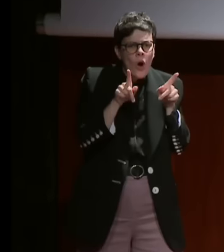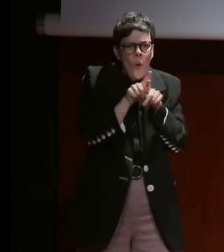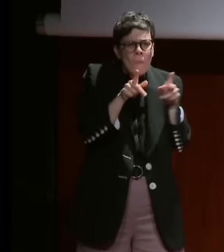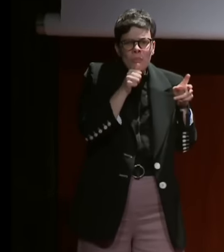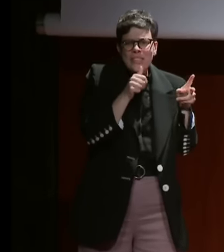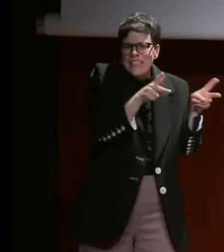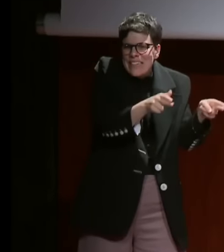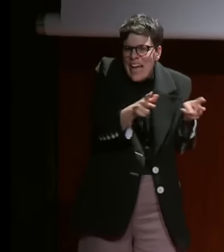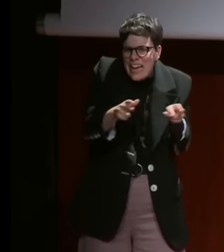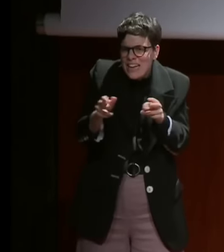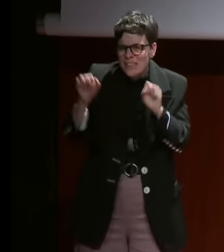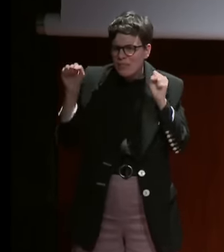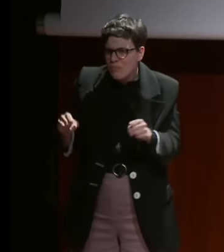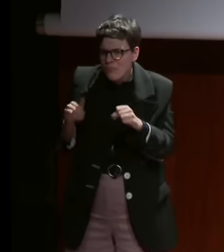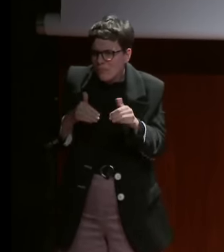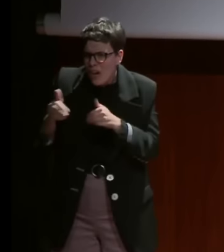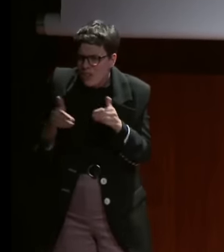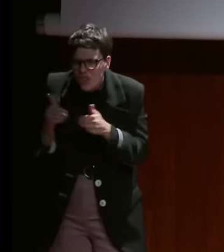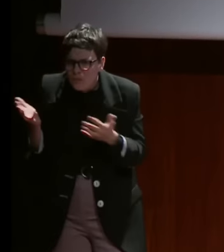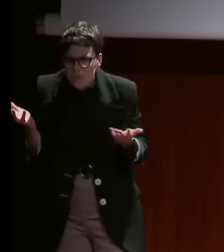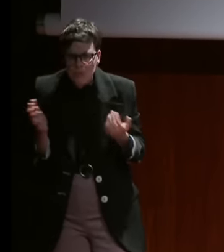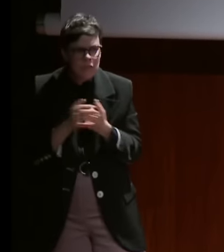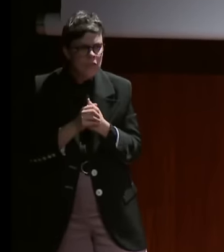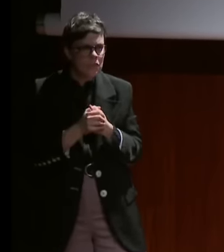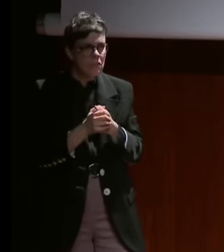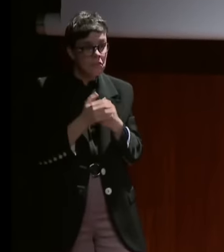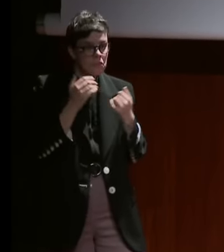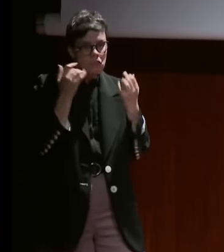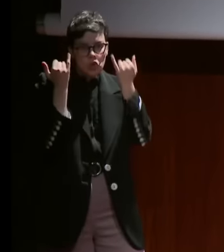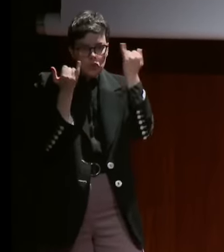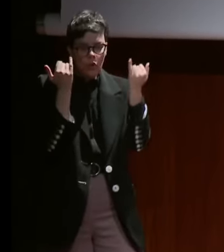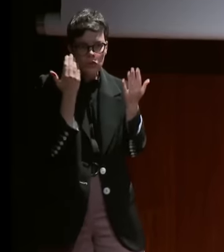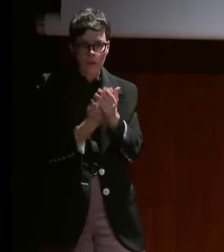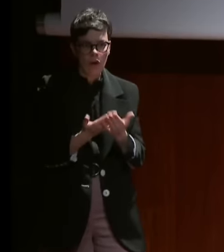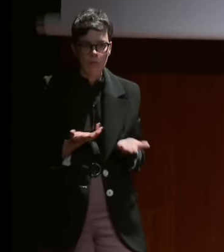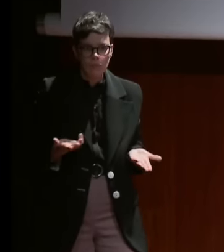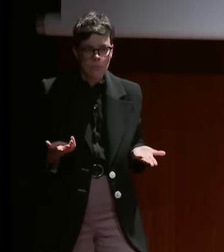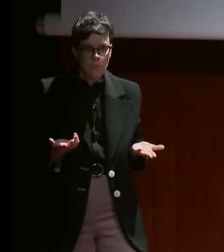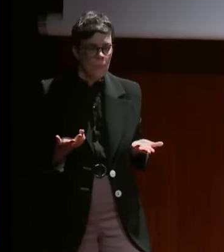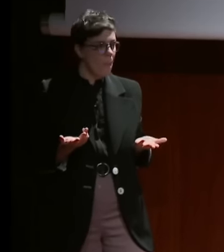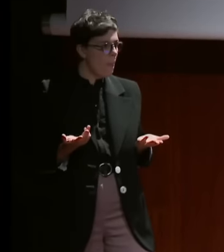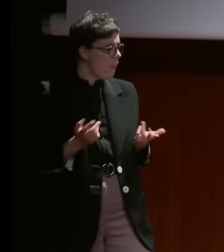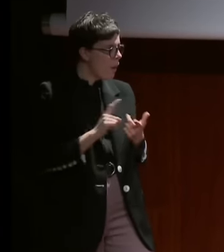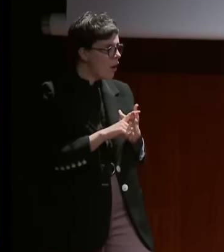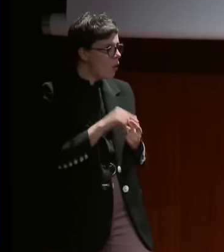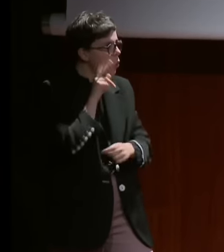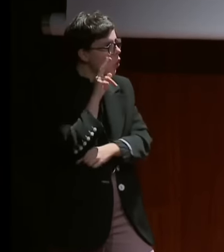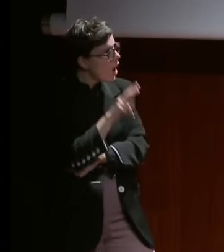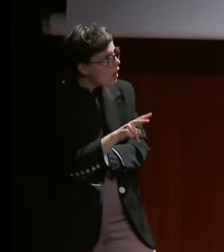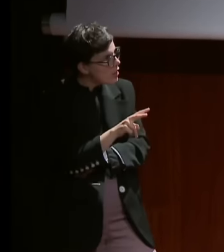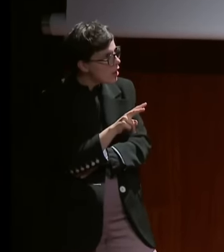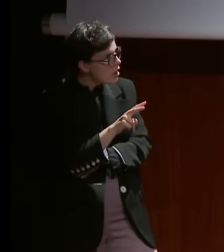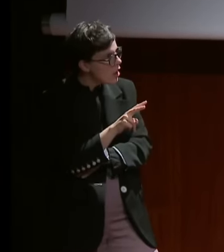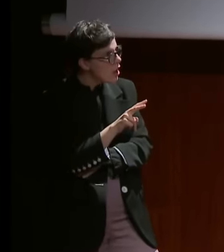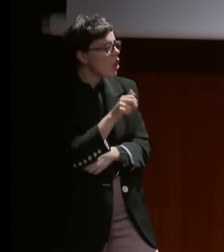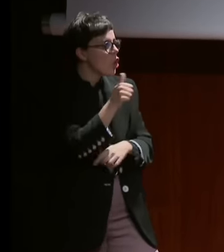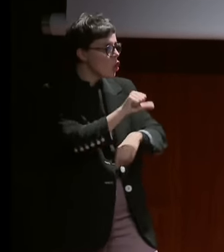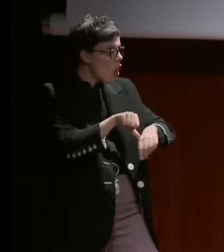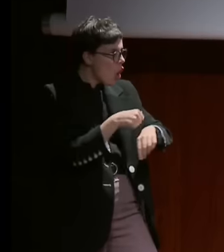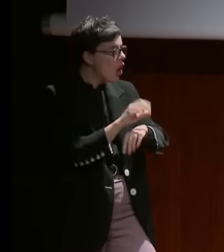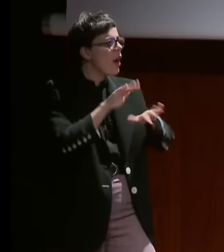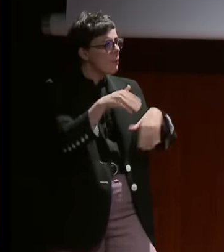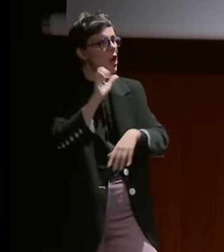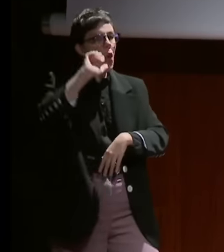on peut s'enregistrer 8 heures de vidéo, on peut monter, on peut faire des tas de trucs, on peut inventer plein de choses, on peut